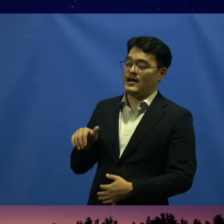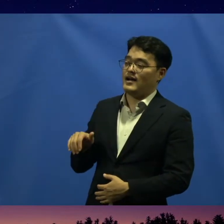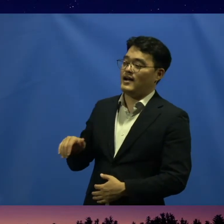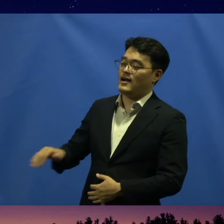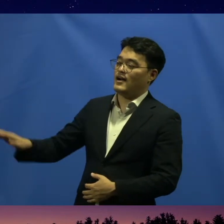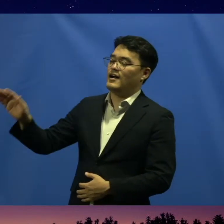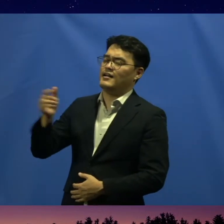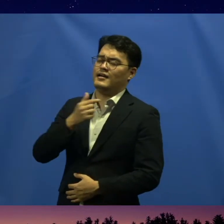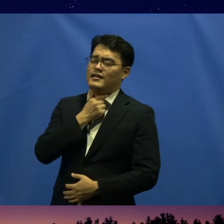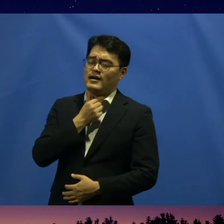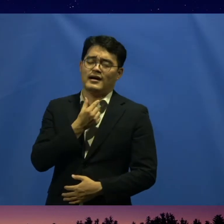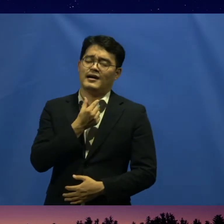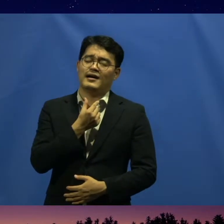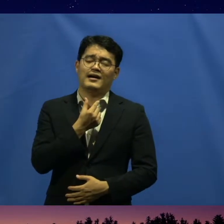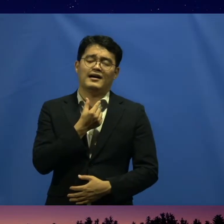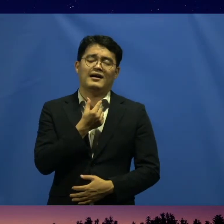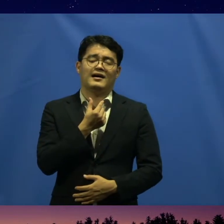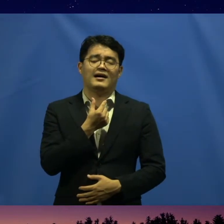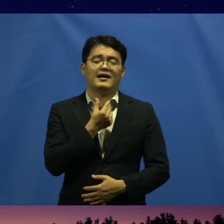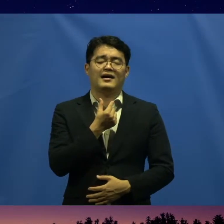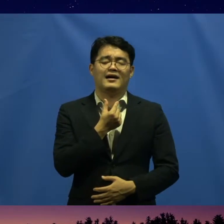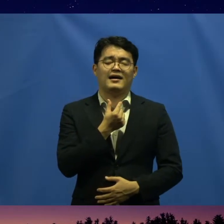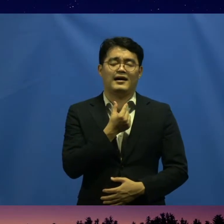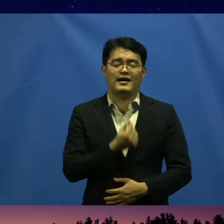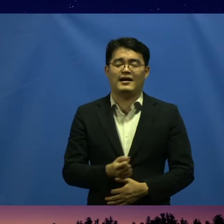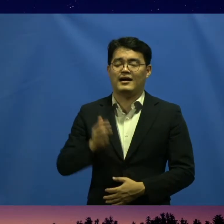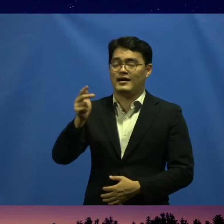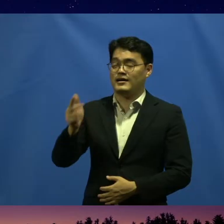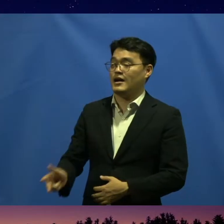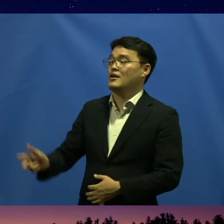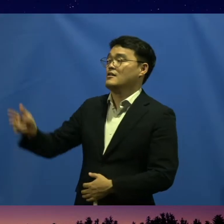나는 가리라